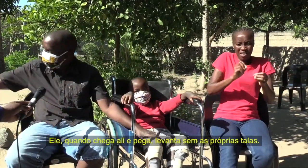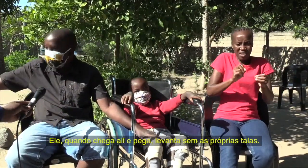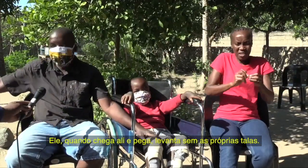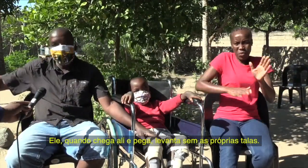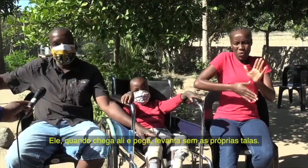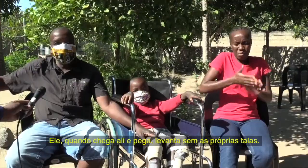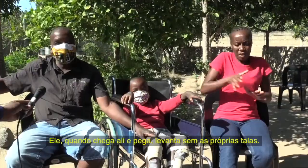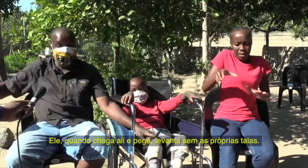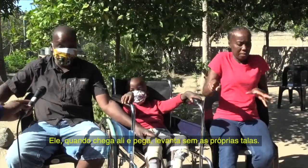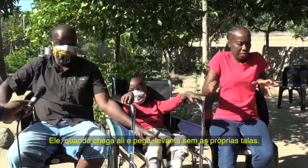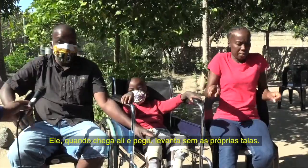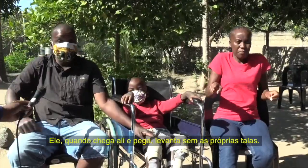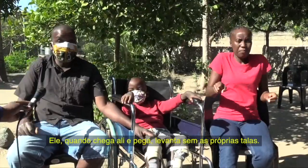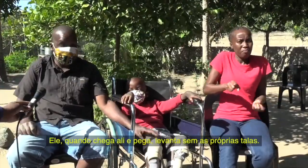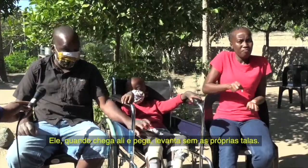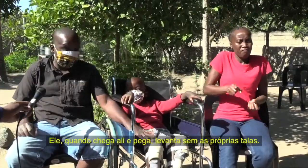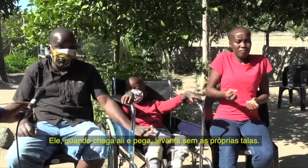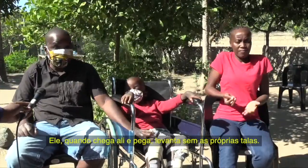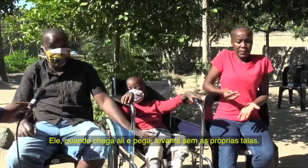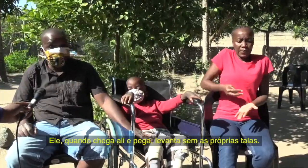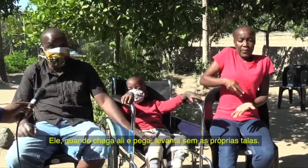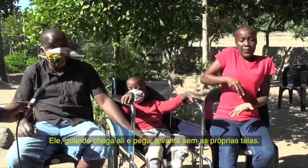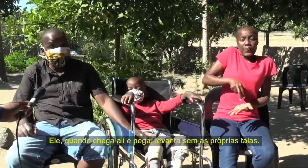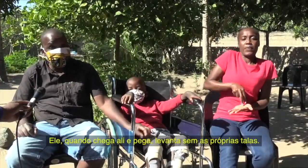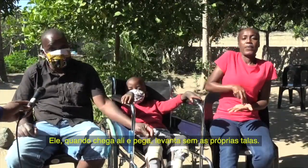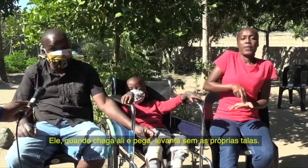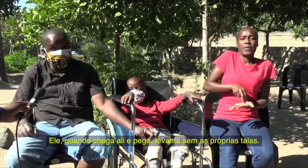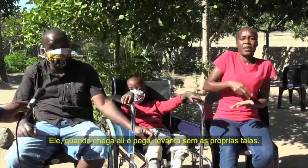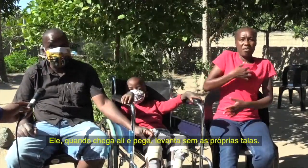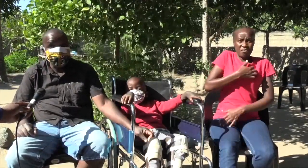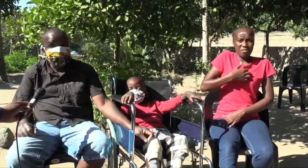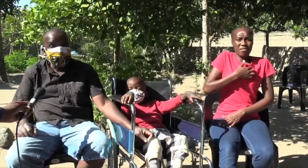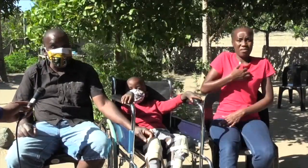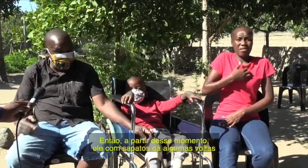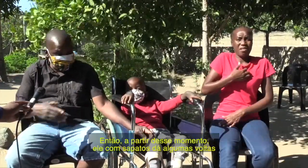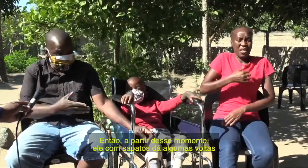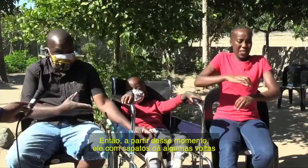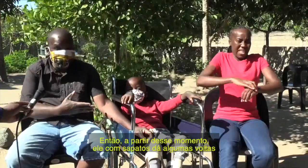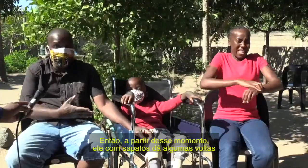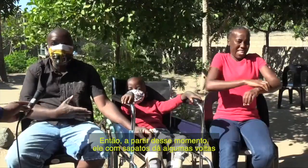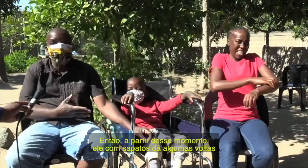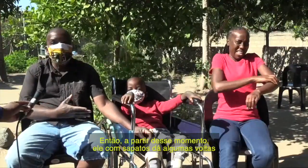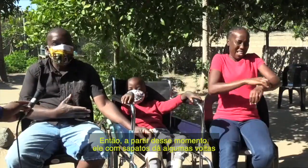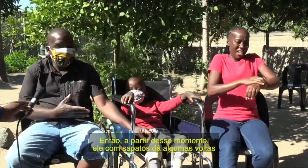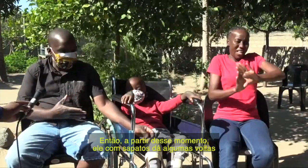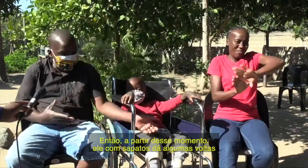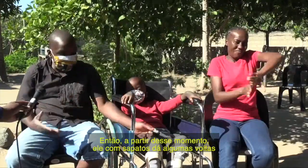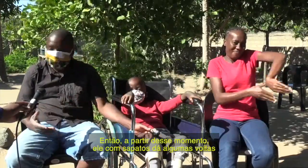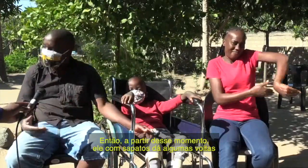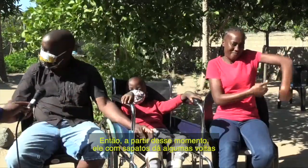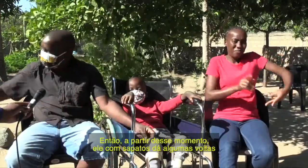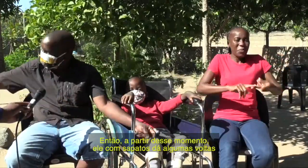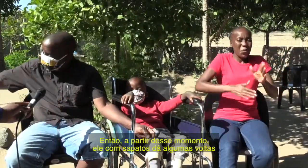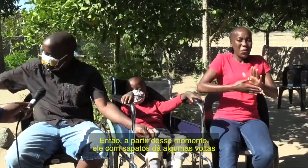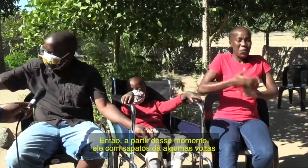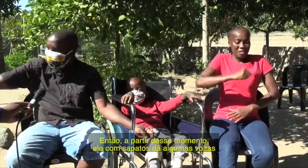quando chega ali pega ali ele tenta levantar sem os próprios essas talas então a partir daí mesmo ele já